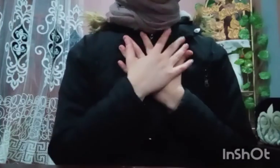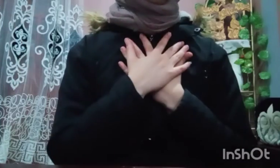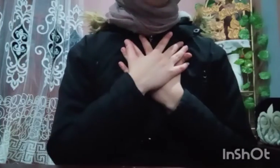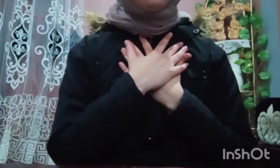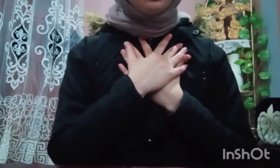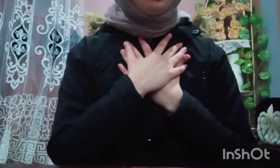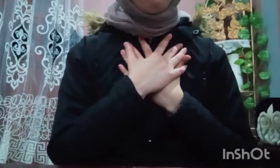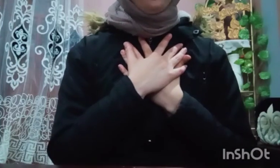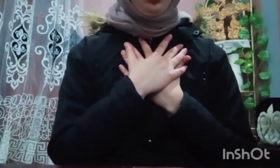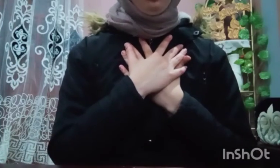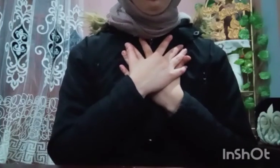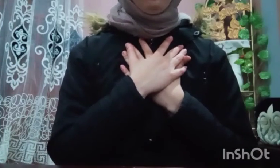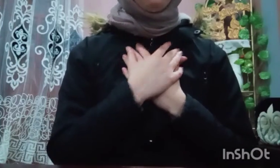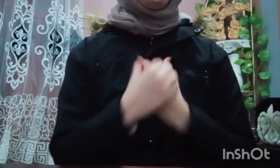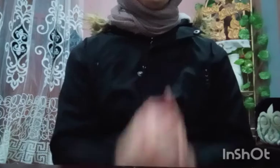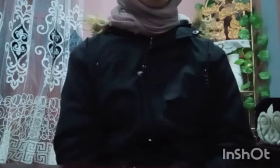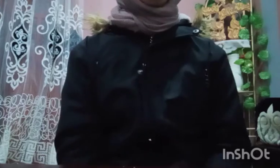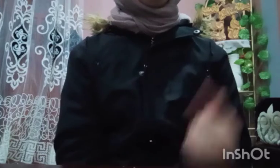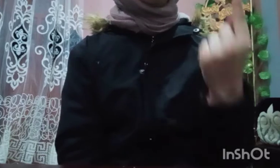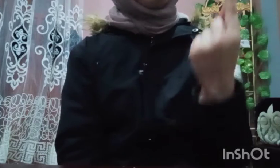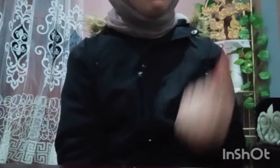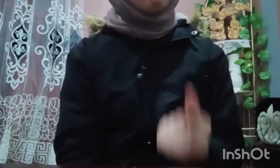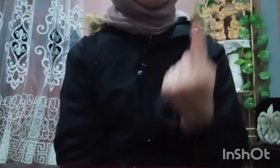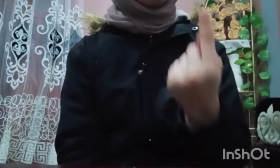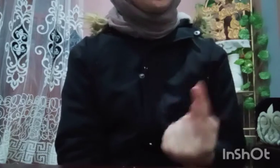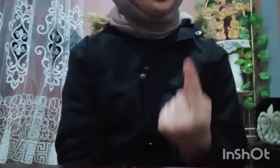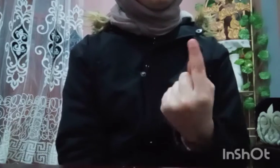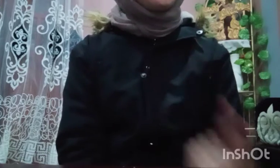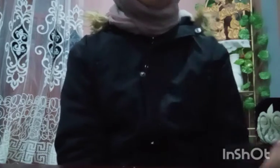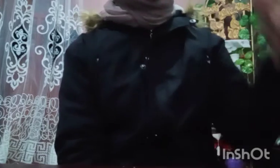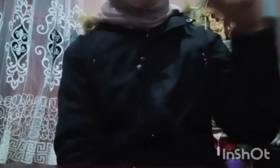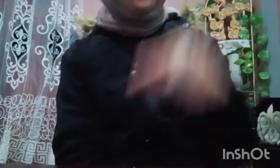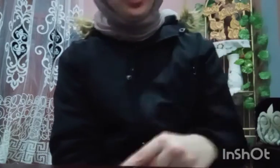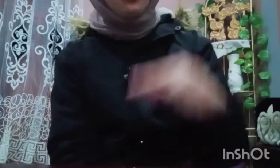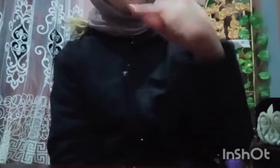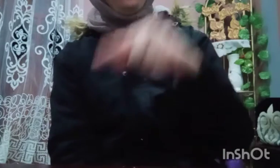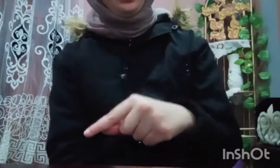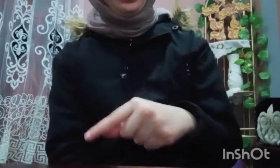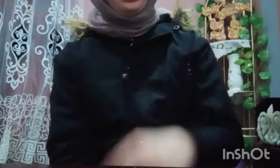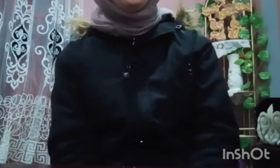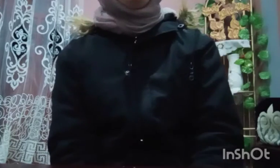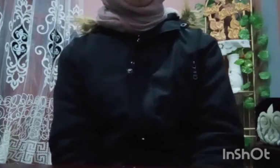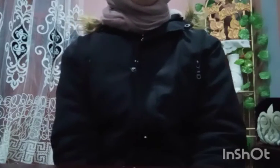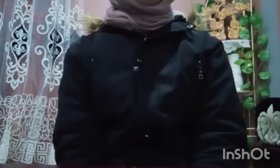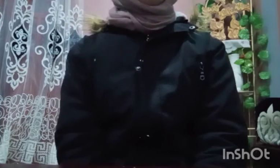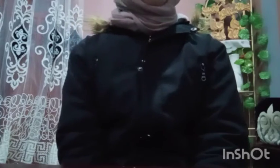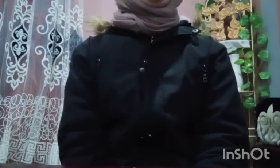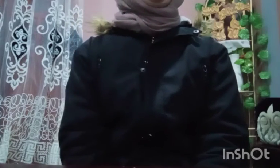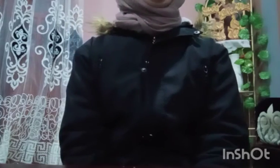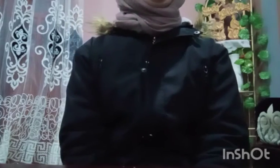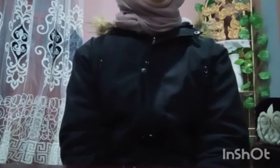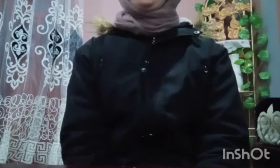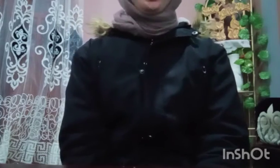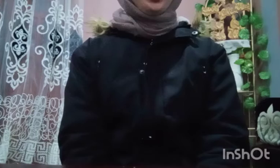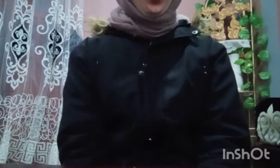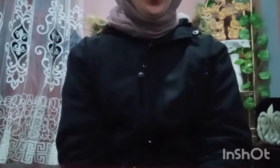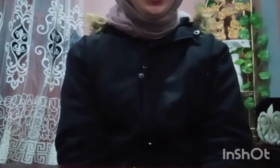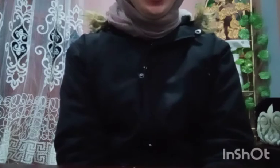نيتي صافيه وثقتي بربي من فوق الشهاده كامل قويه وكبيره. يا وش نقول لكم،